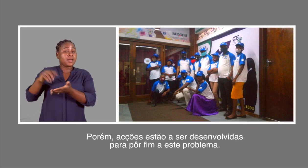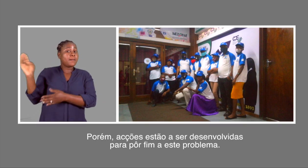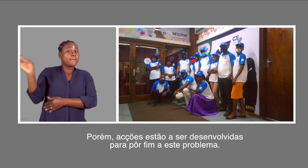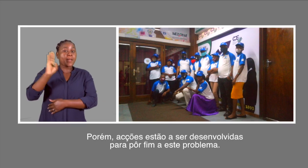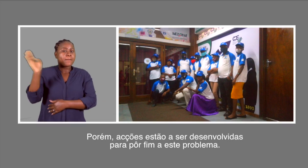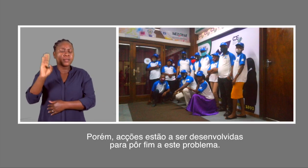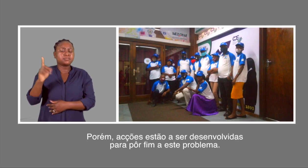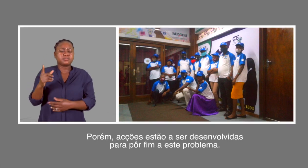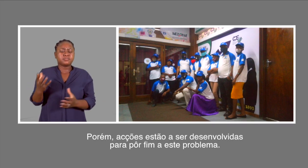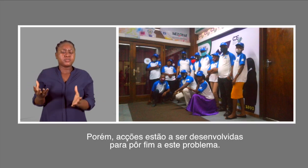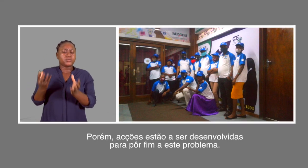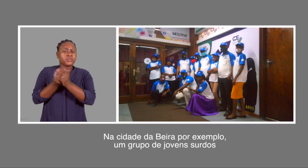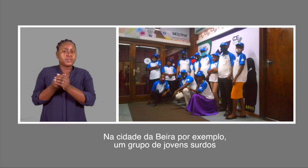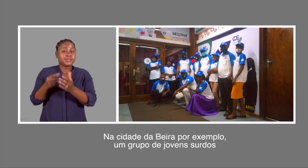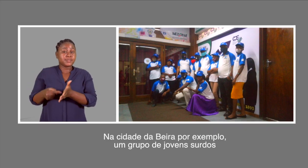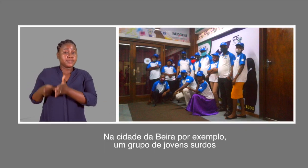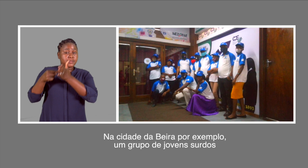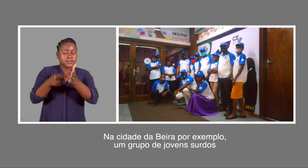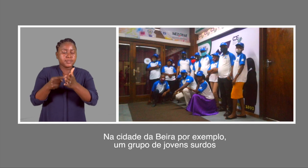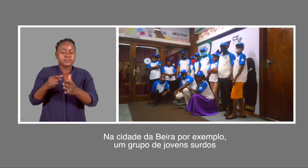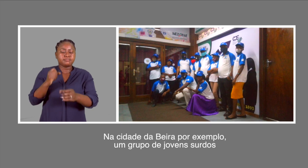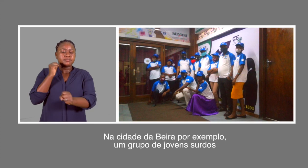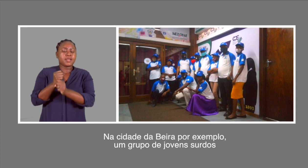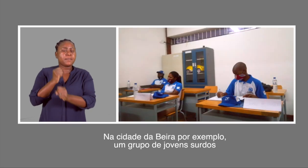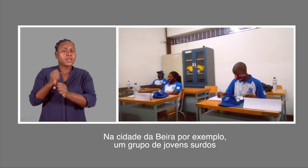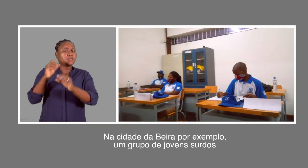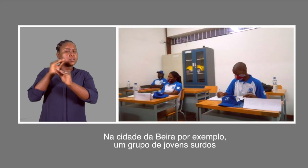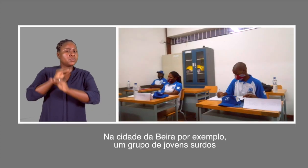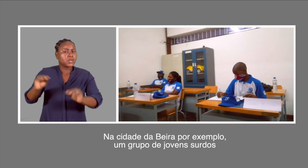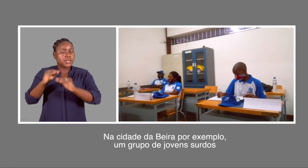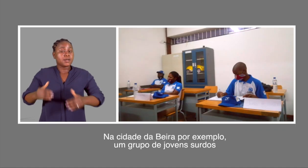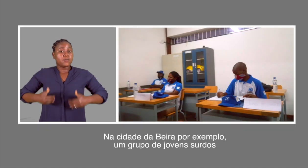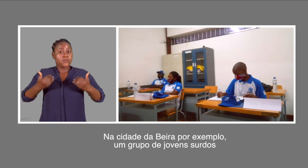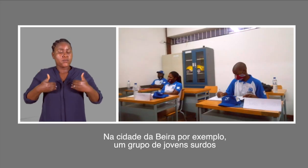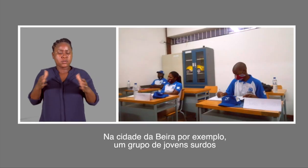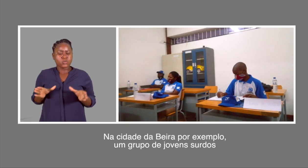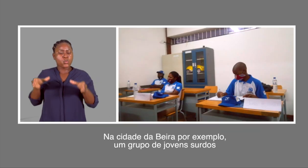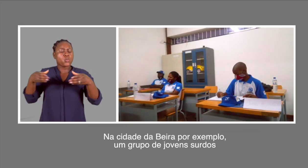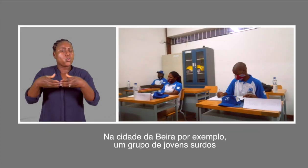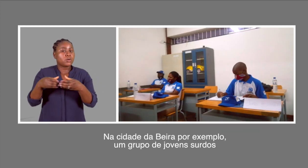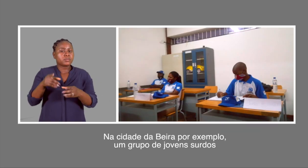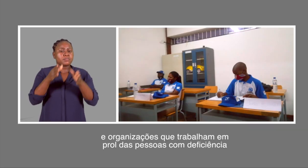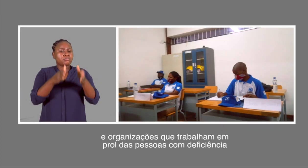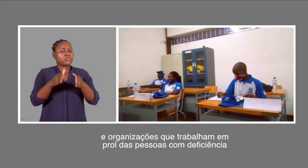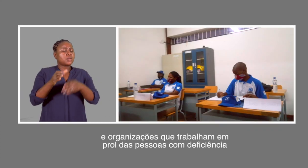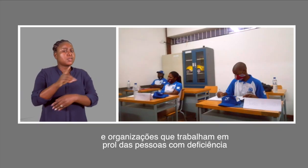pôr fim a este problema. Na cidade da Beira, por exemplo, um grupo de jovens surdos e organizações que